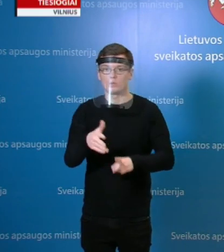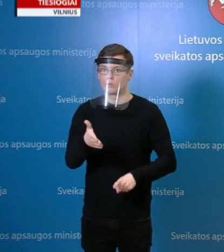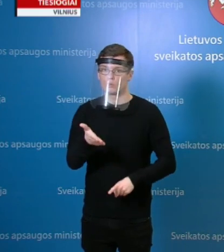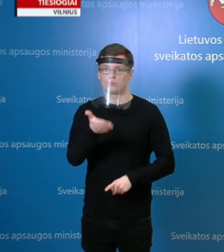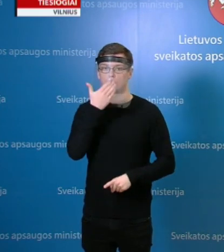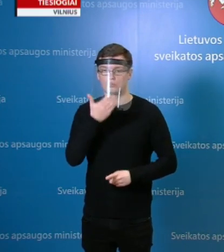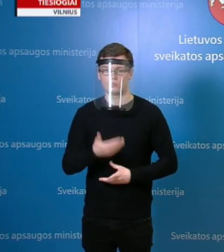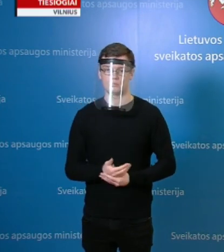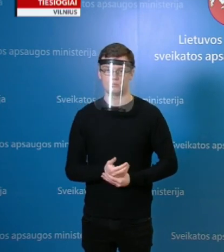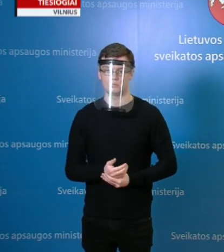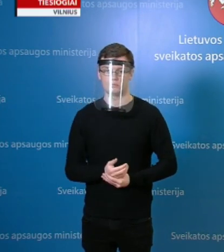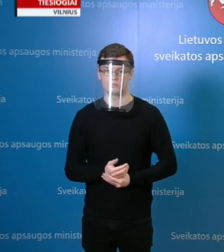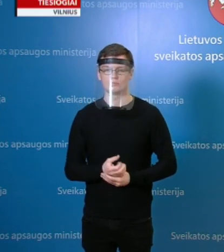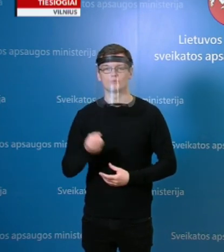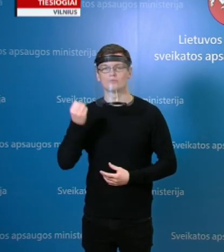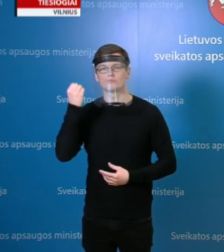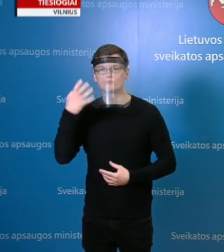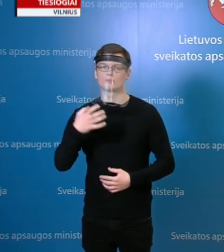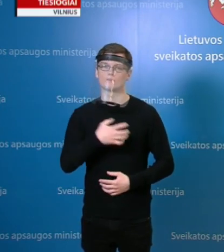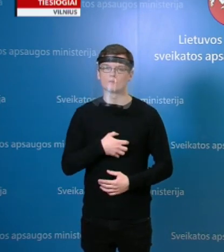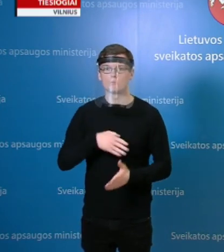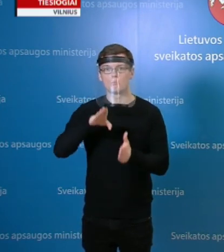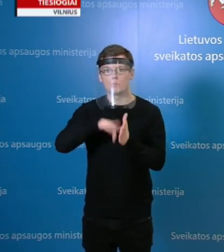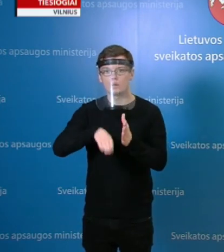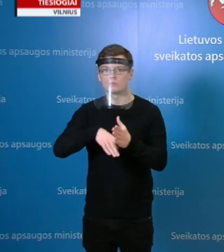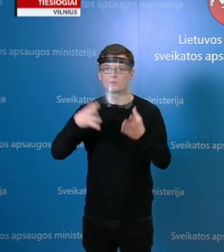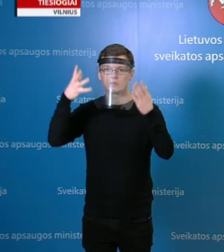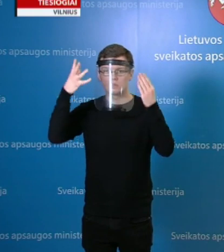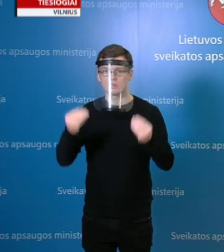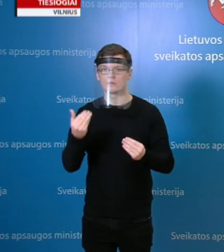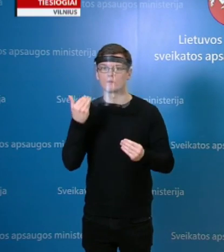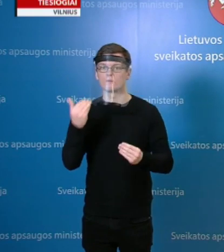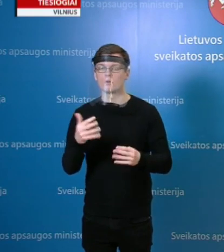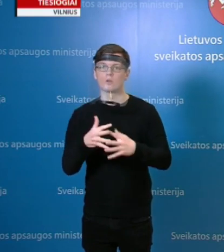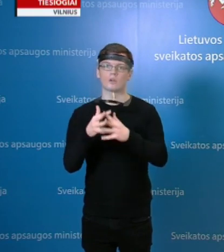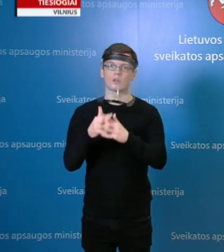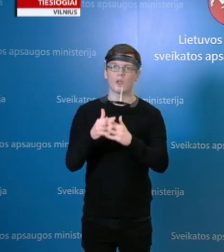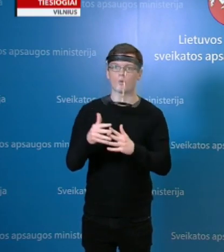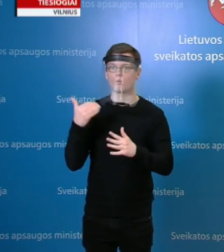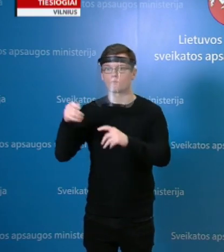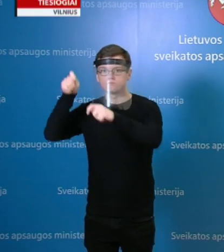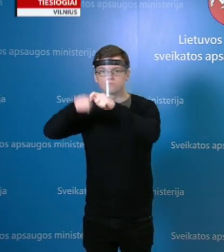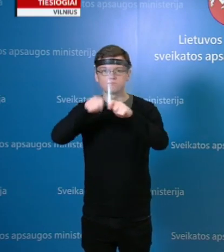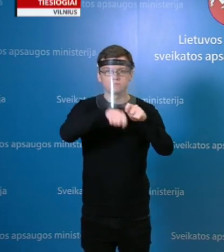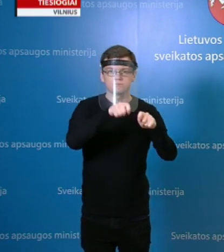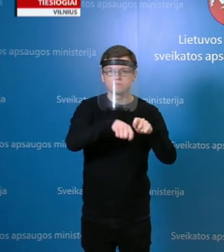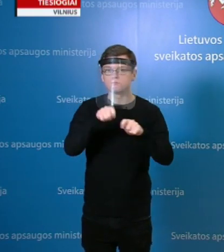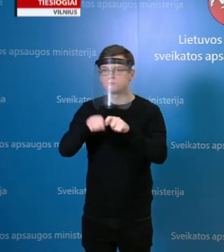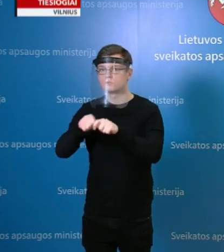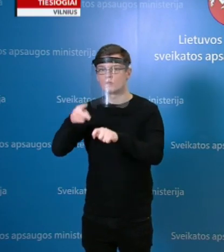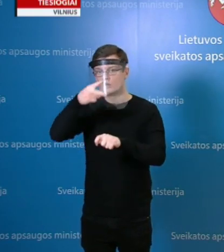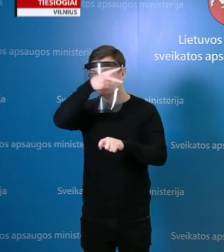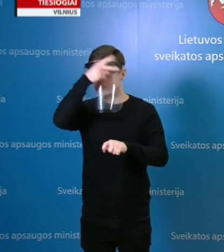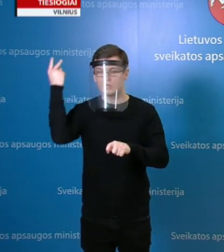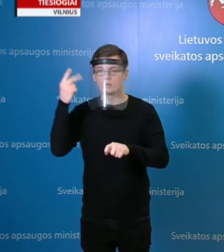suprasti ir įprastą dieną tikrai yra paimami rekordiniai skaičiai testų ir Lietuva yra